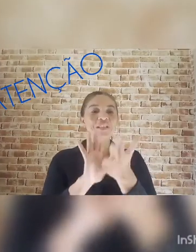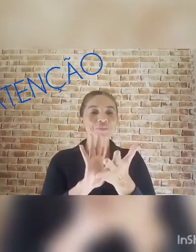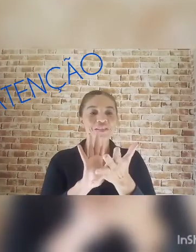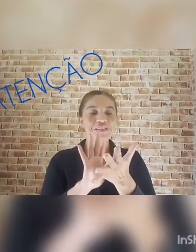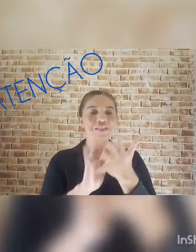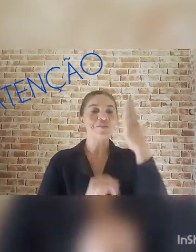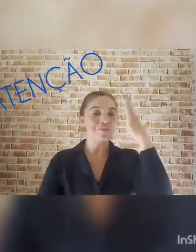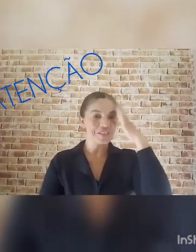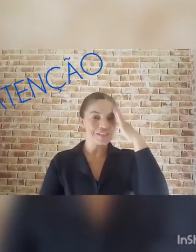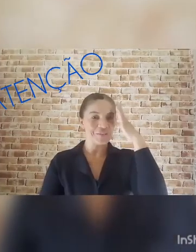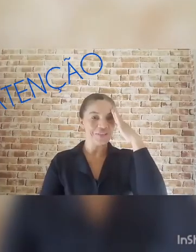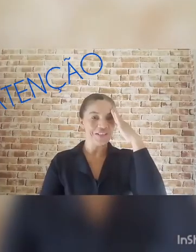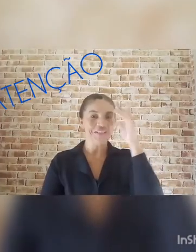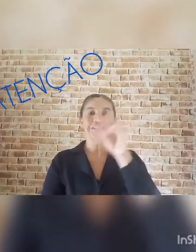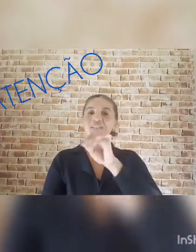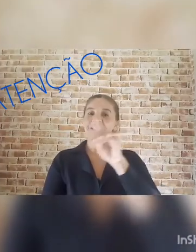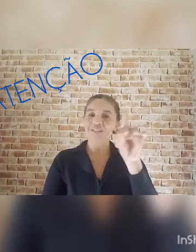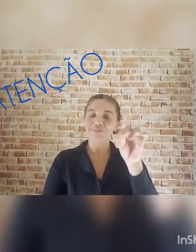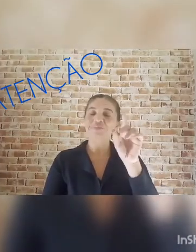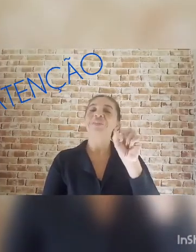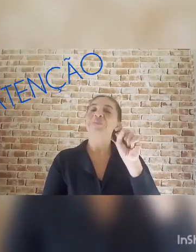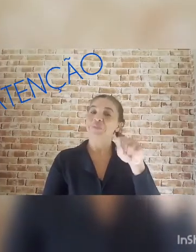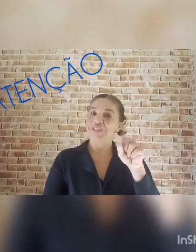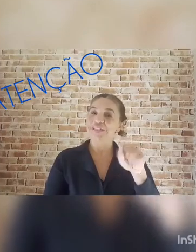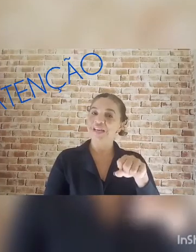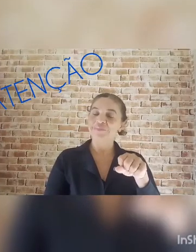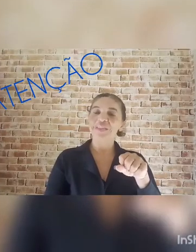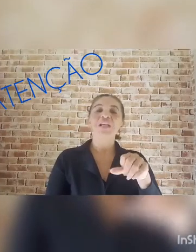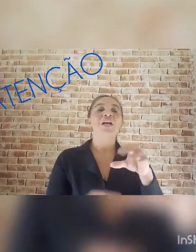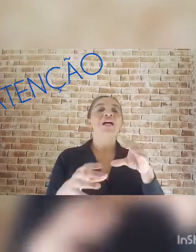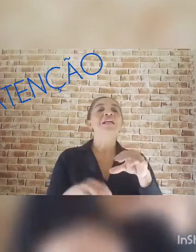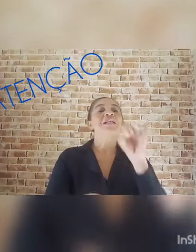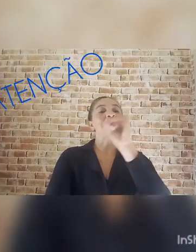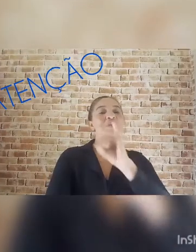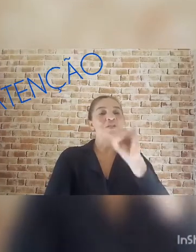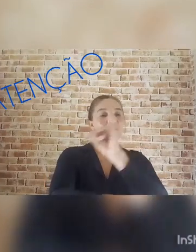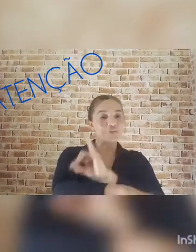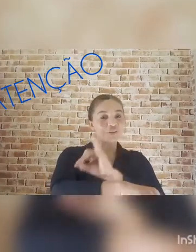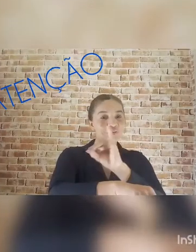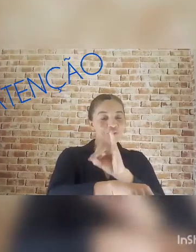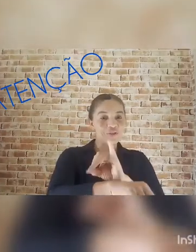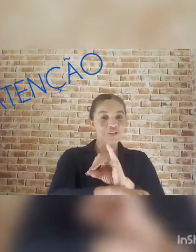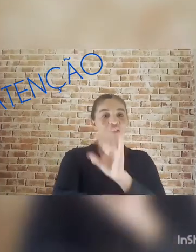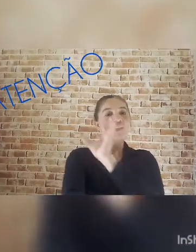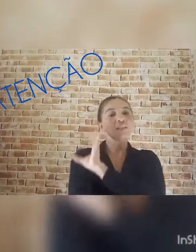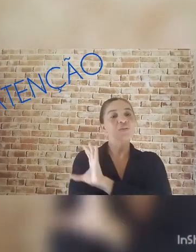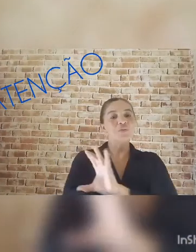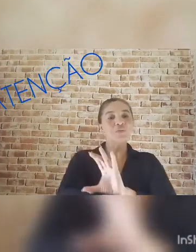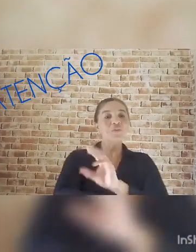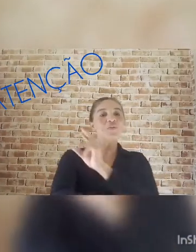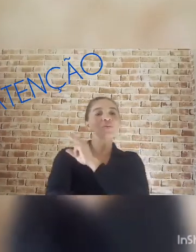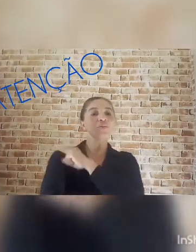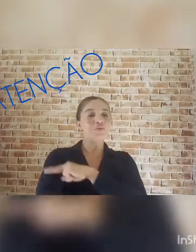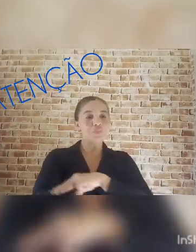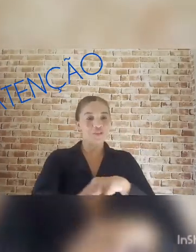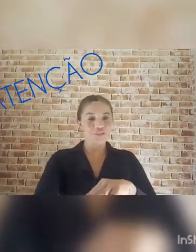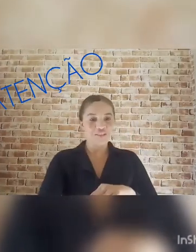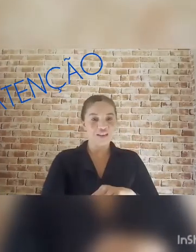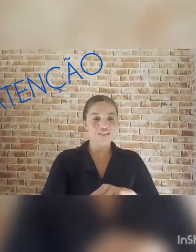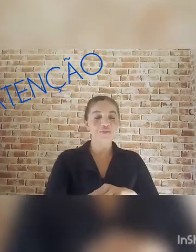Libras. Você sabia? Não? Pois é! O Instituto Ivoti tem o curso do magistério